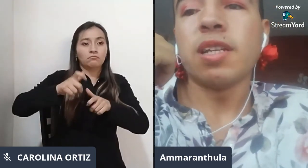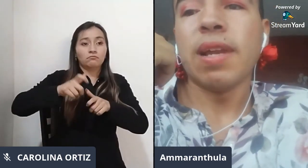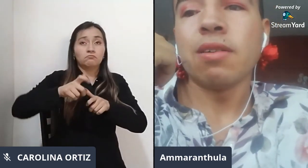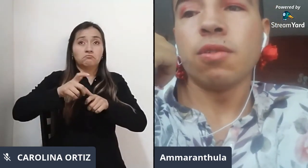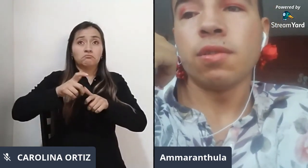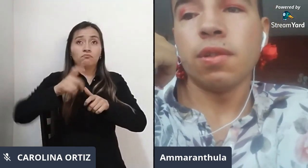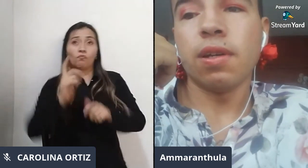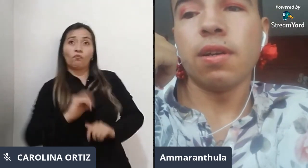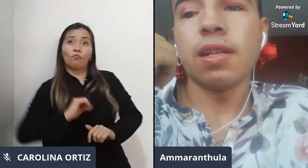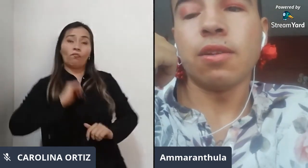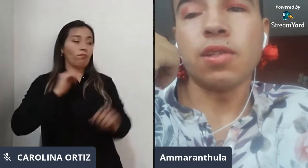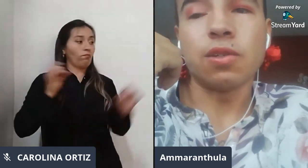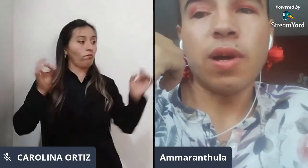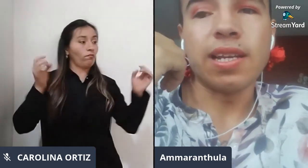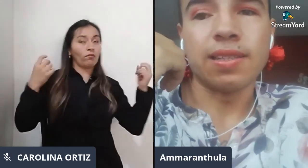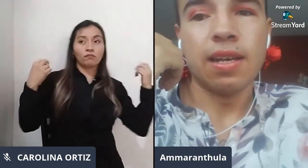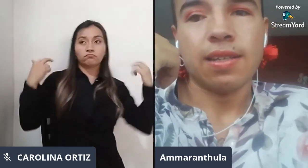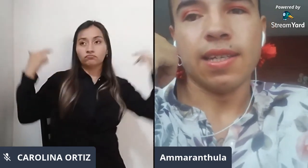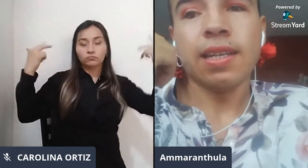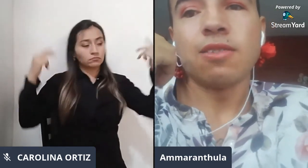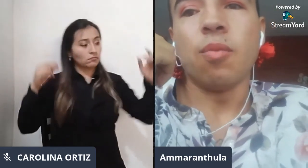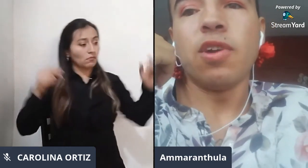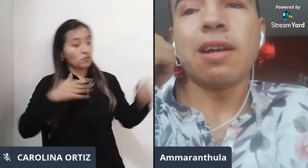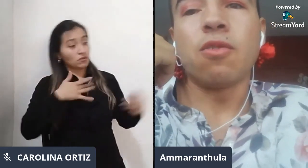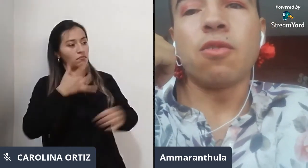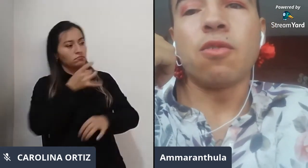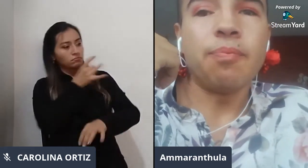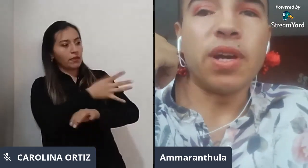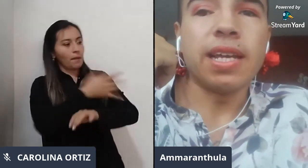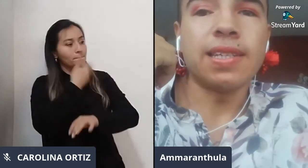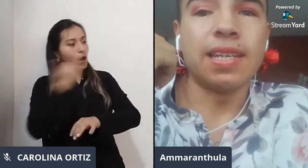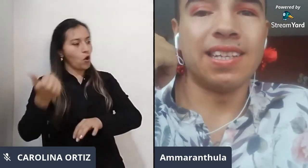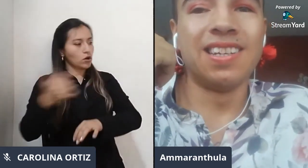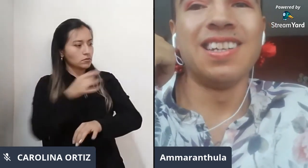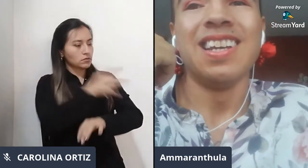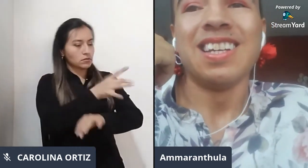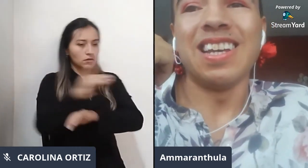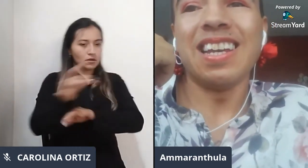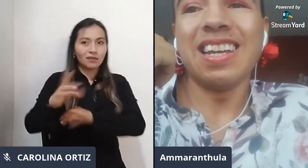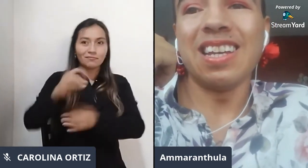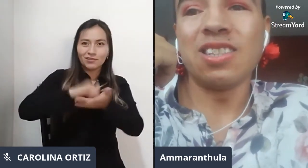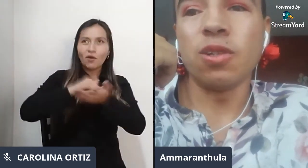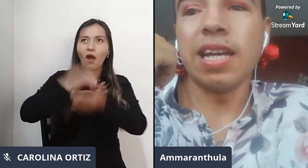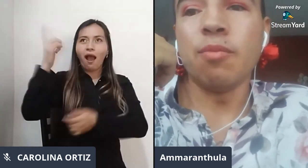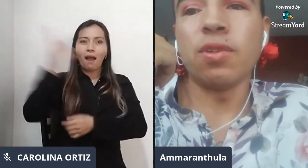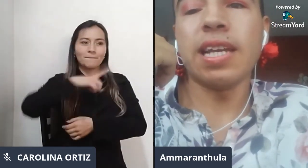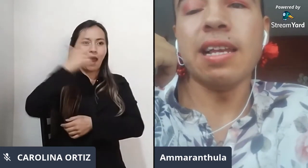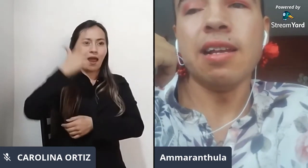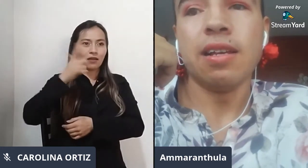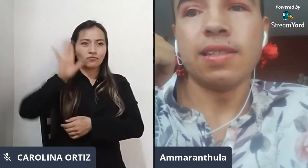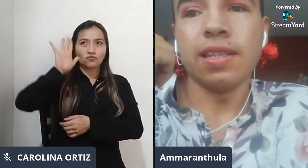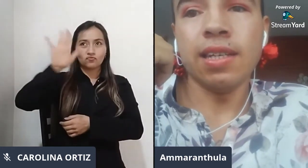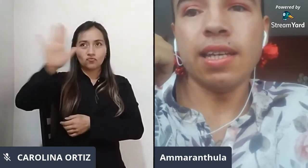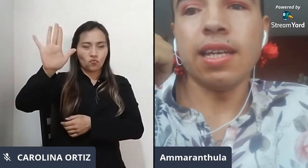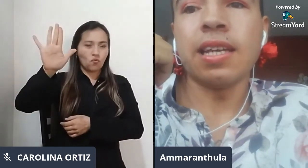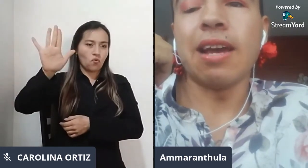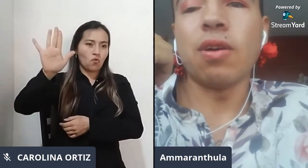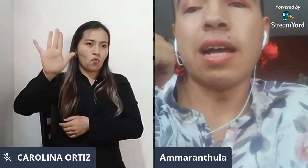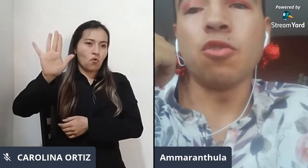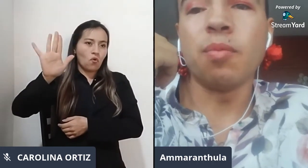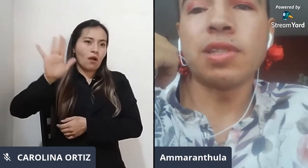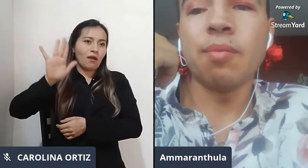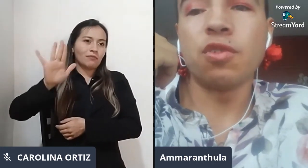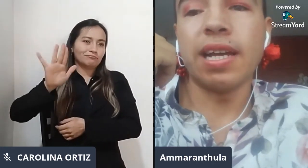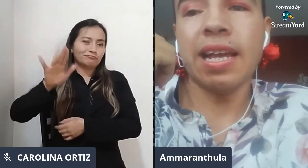solo los hombres blancos heterosexuales, ¿sí? Que es como la cúspide, pues, social mundial, ¿sí? Y